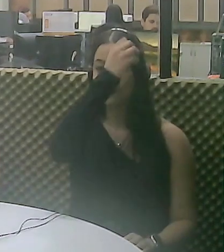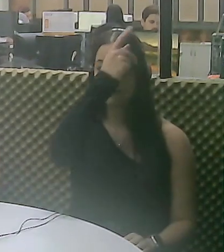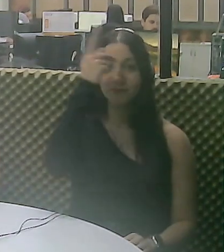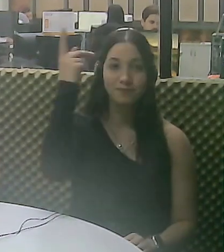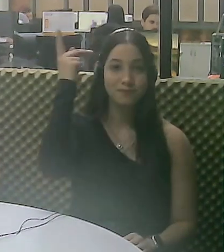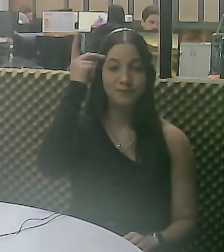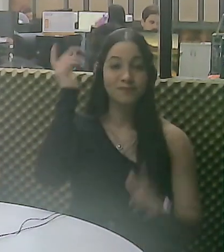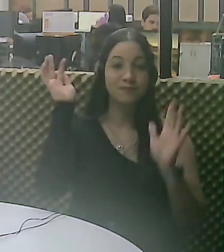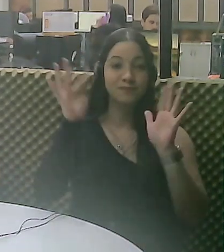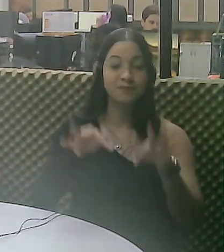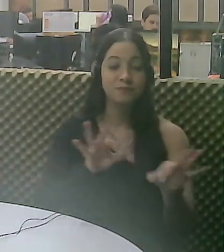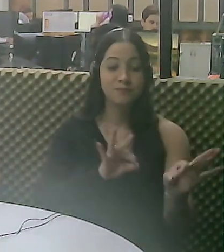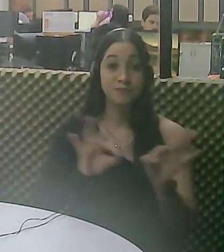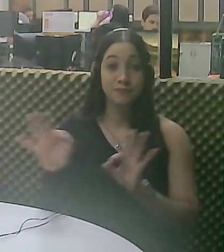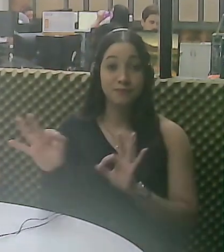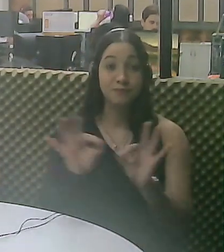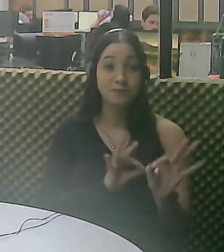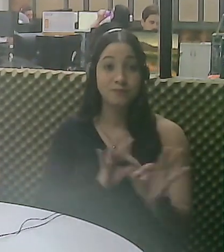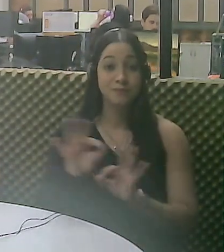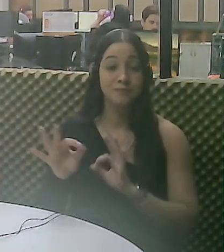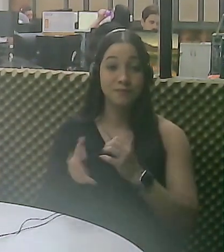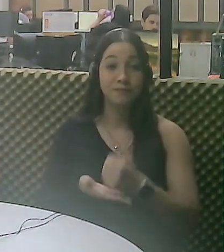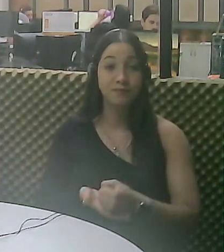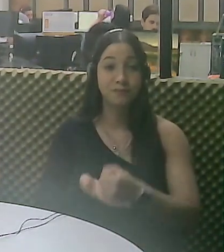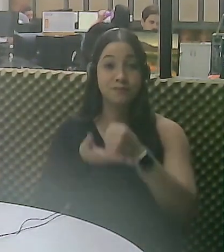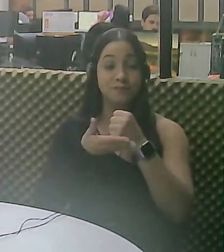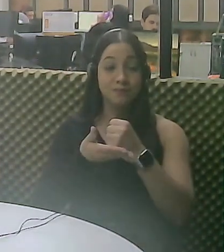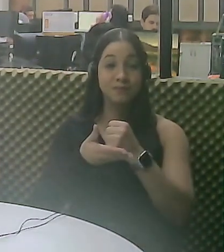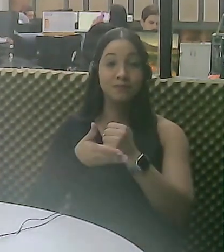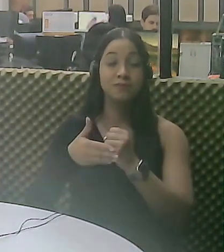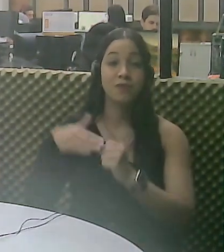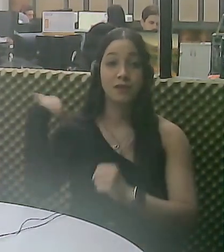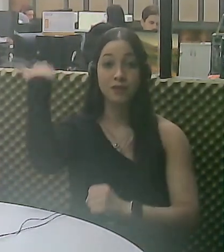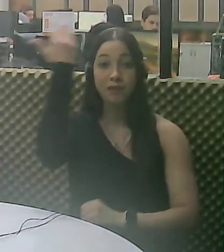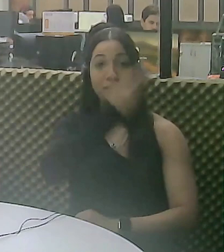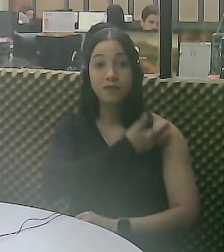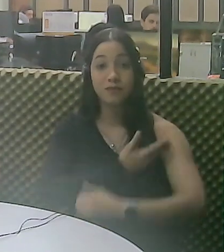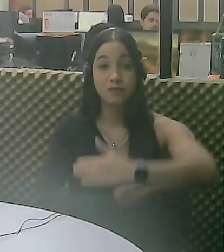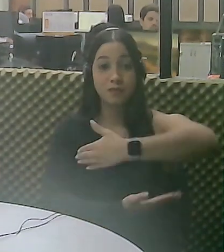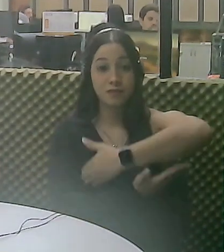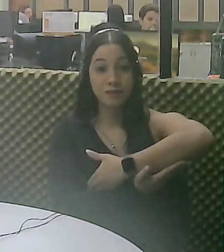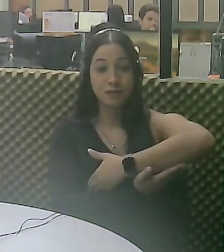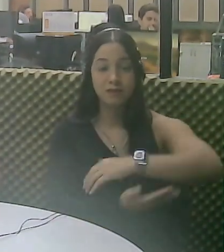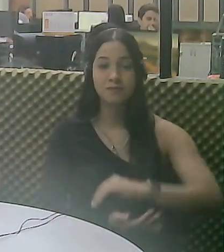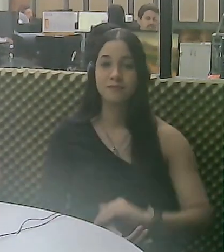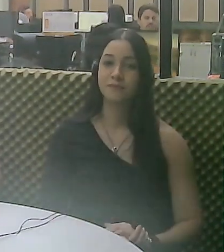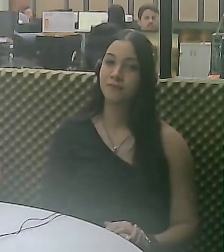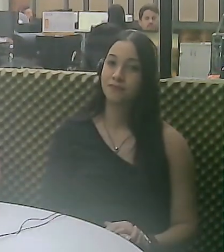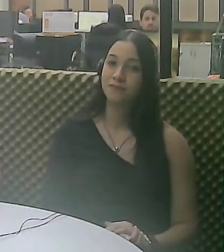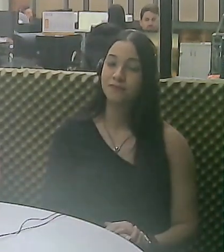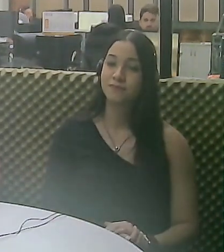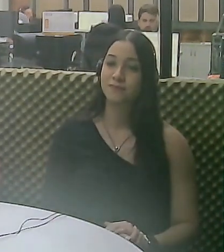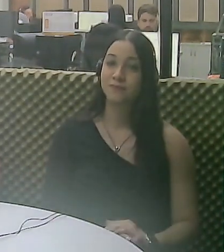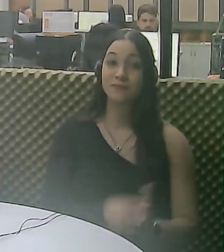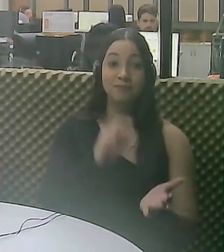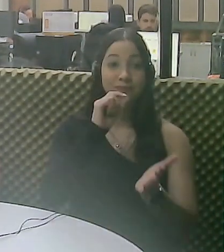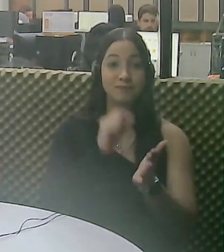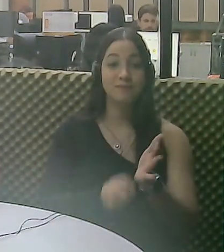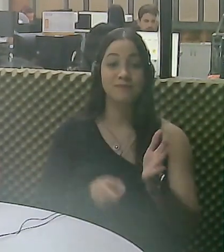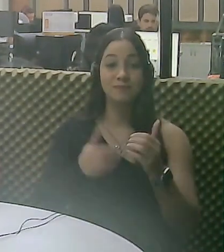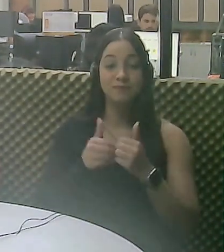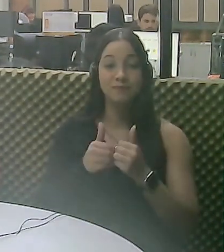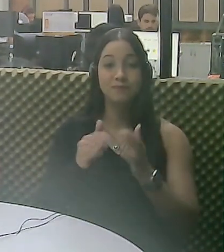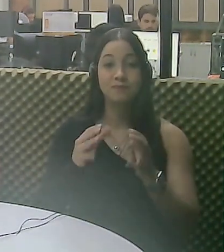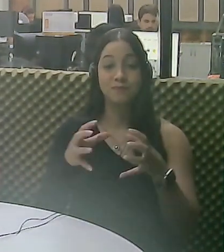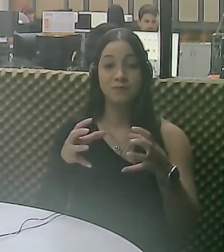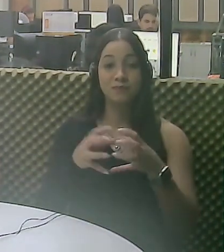Prefeitura finaliza preparativos para ponto de apoio a devotos de Nossa Senhora da Abadia. Inscrições seguem abertas